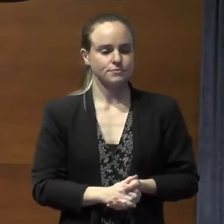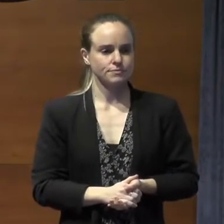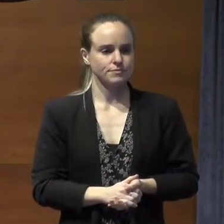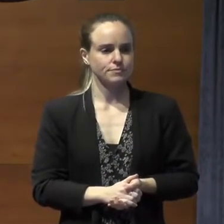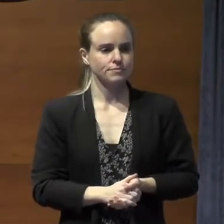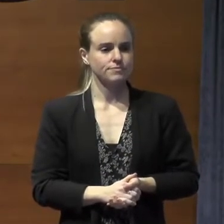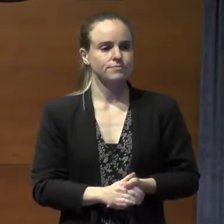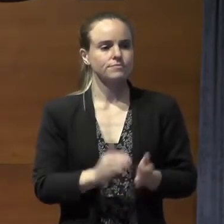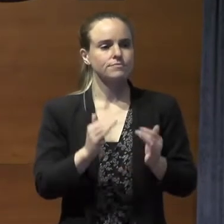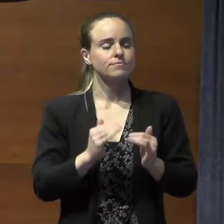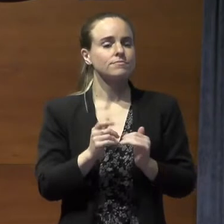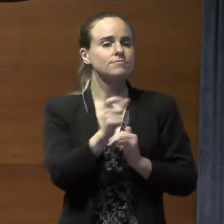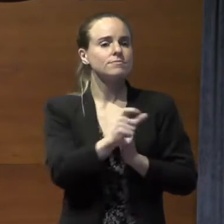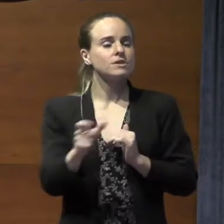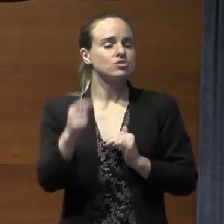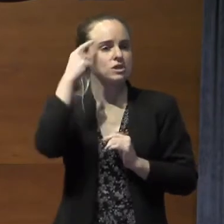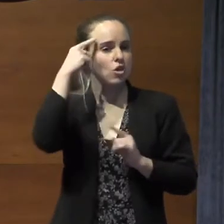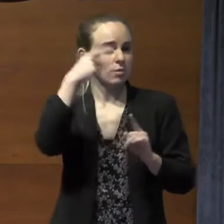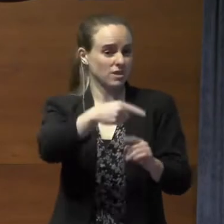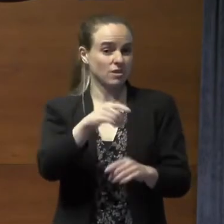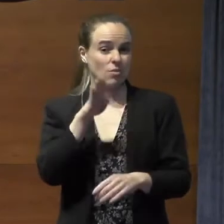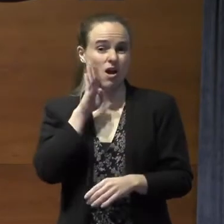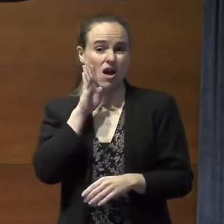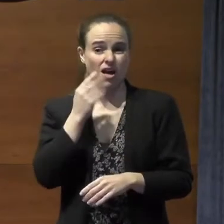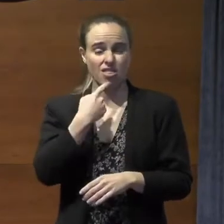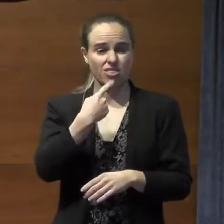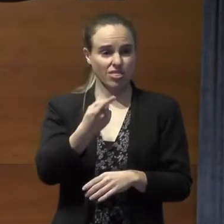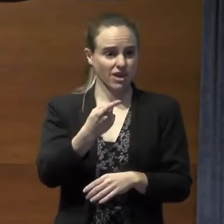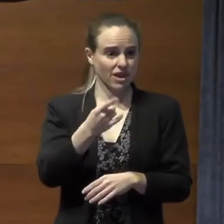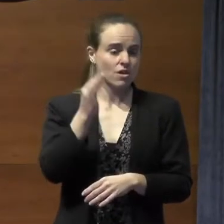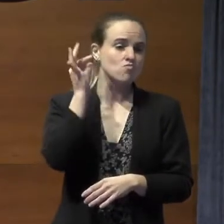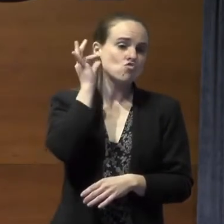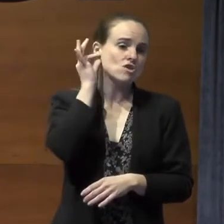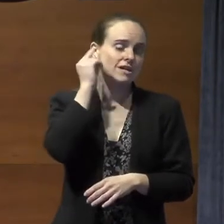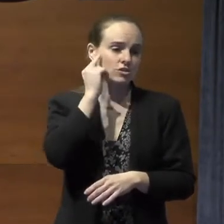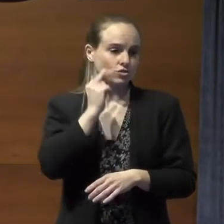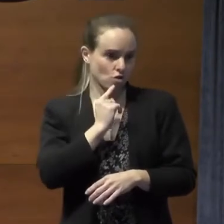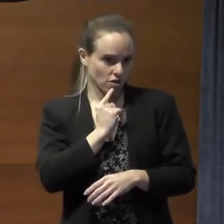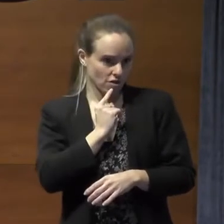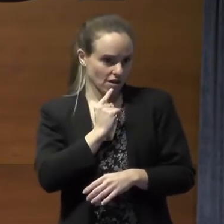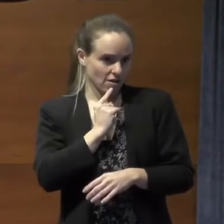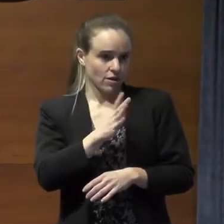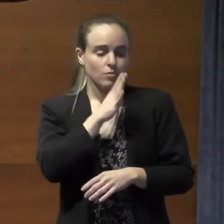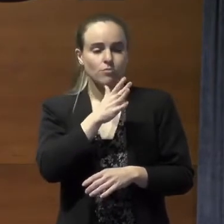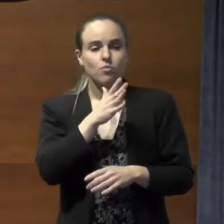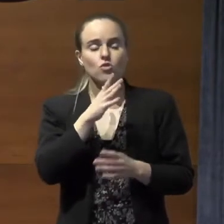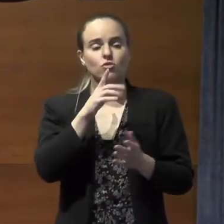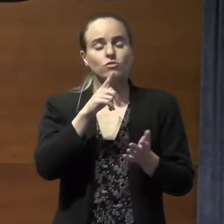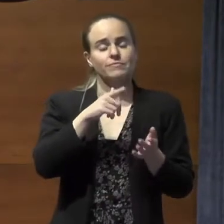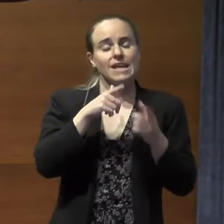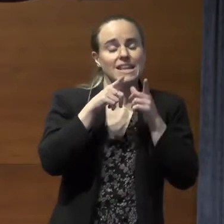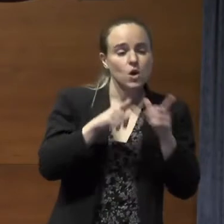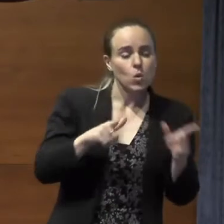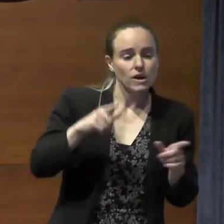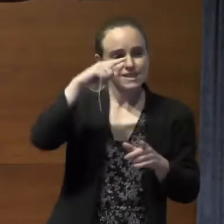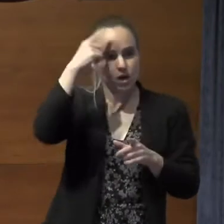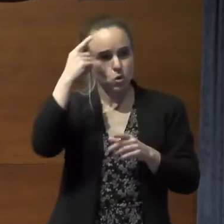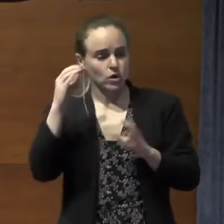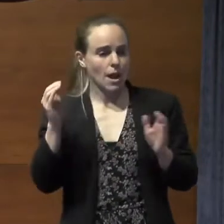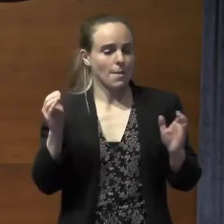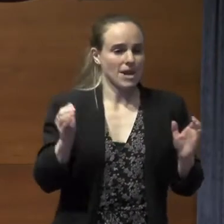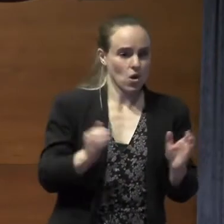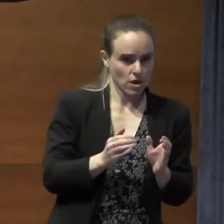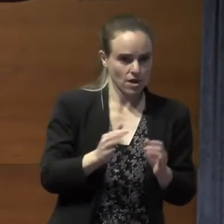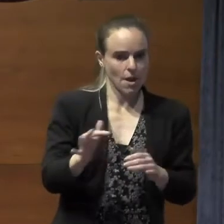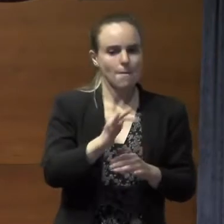La población meta son mujeres sordas signantes como parte de una minoría lingüística y cultural, también